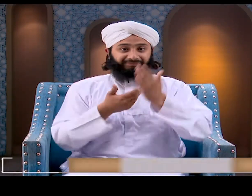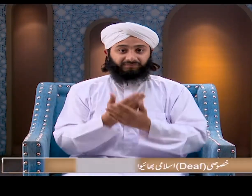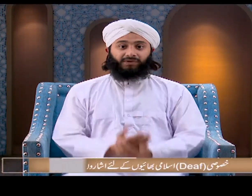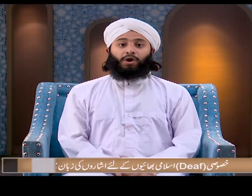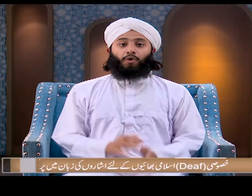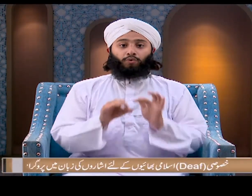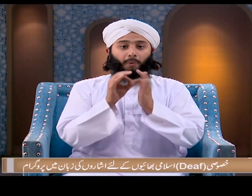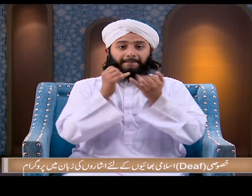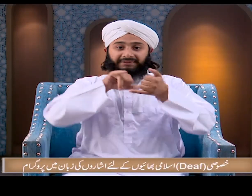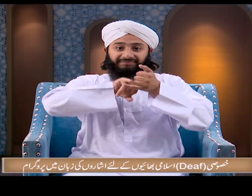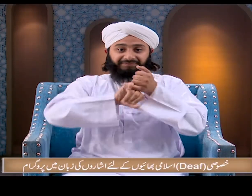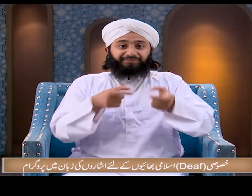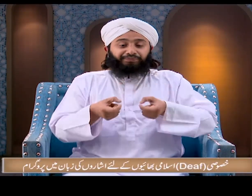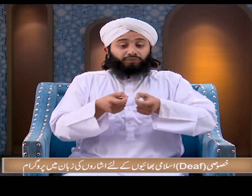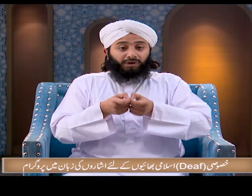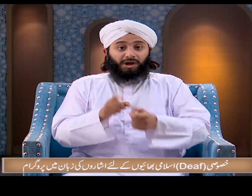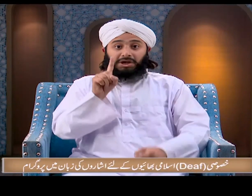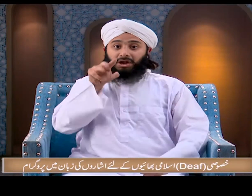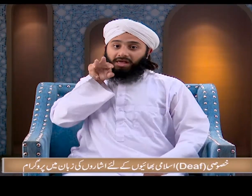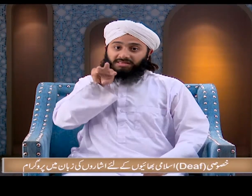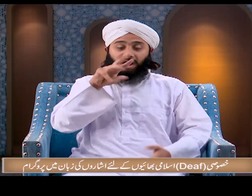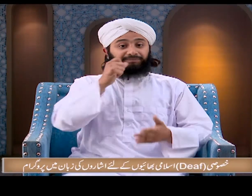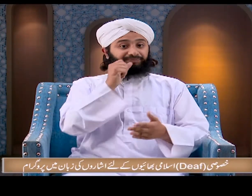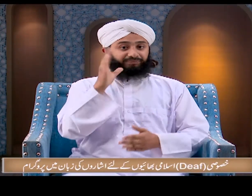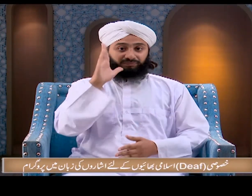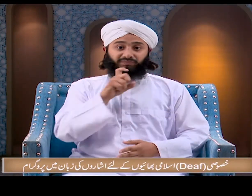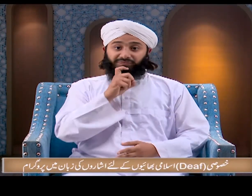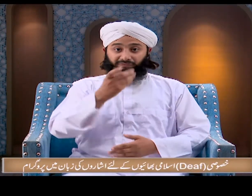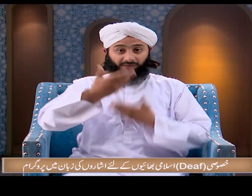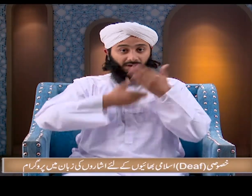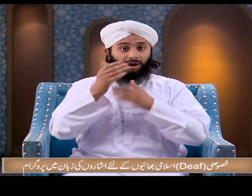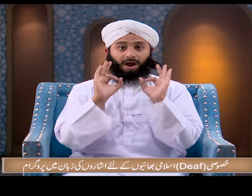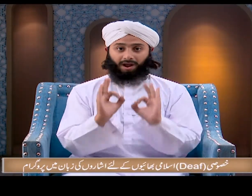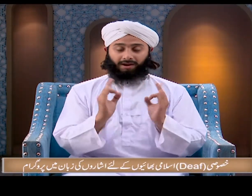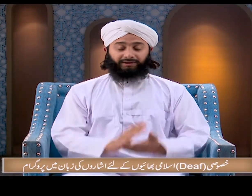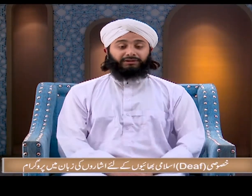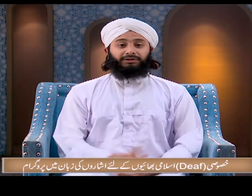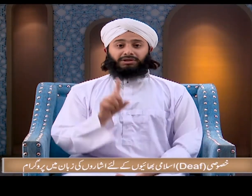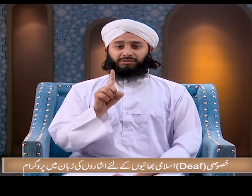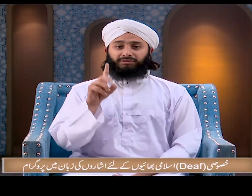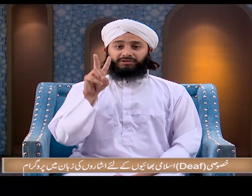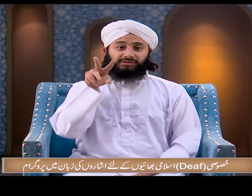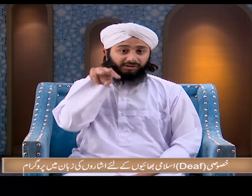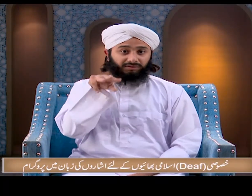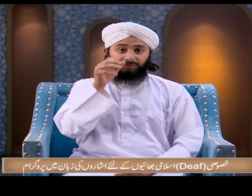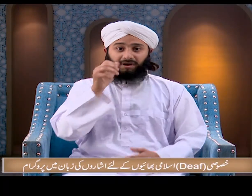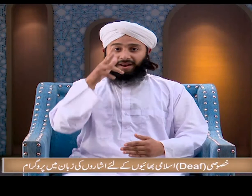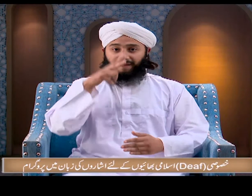میں 1000 اوامر یعنی احکام اور 1000 نواہی یعنی ممانعت کے احکام ہیں۔ ان